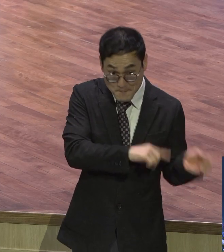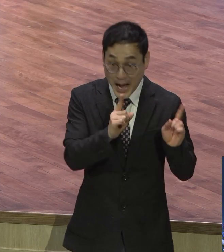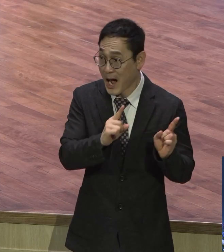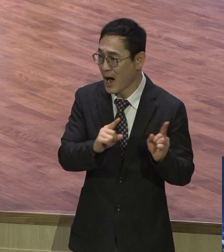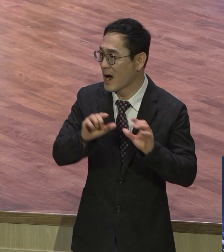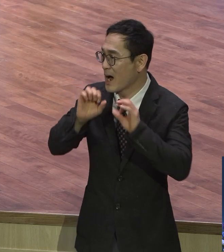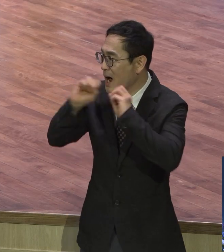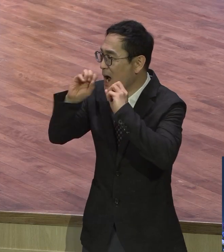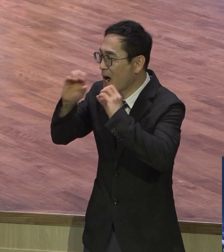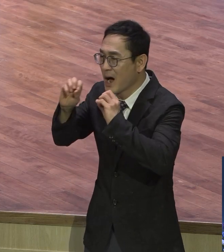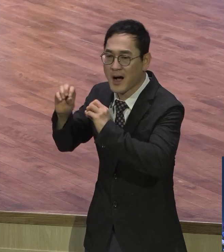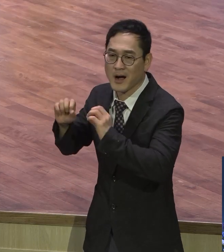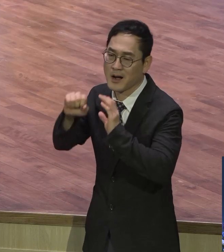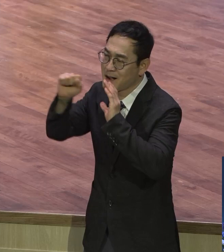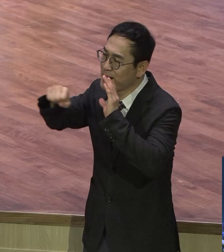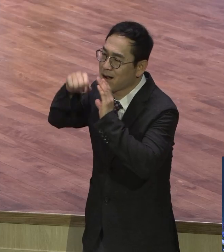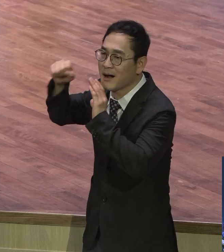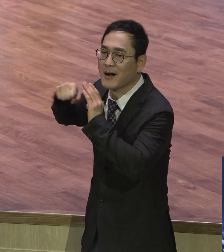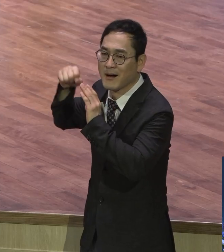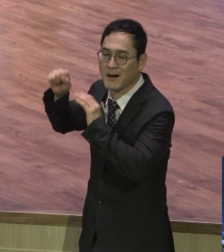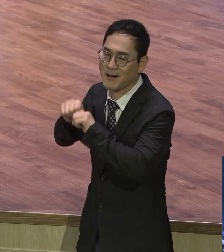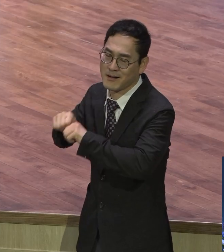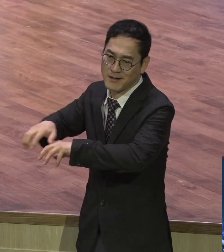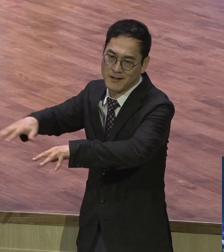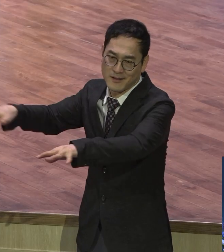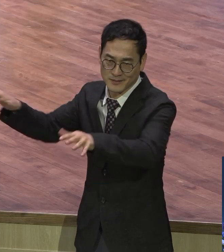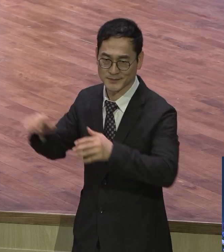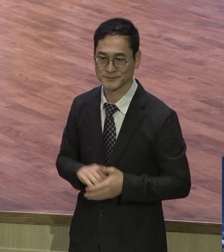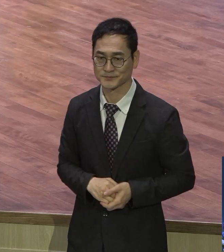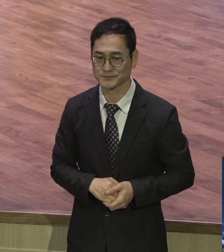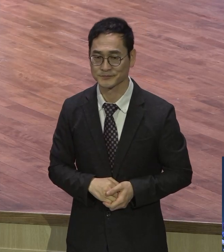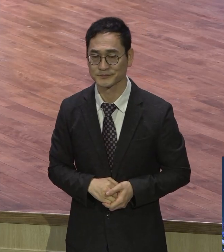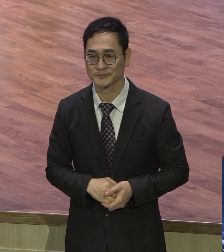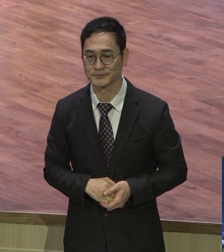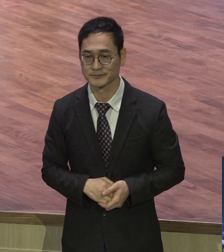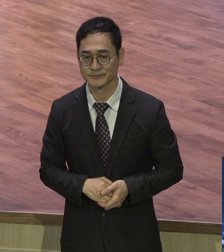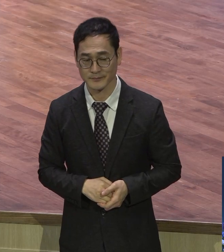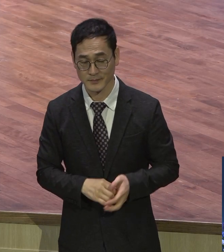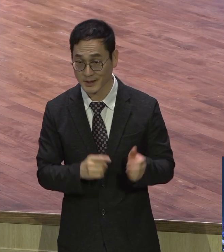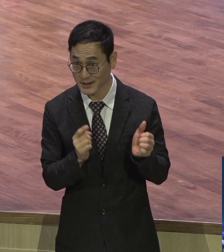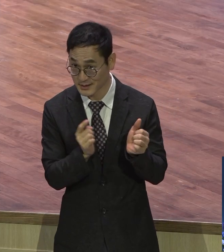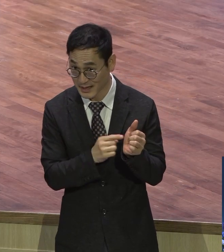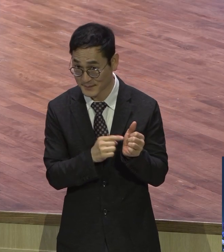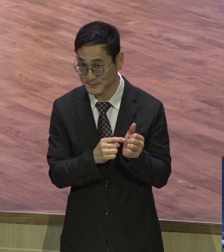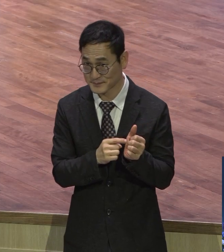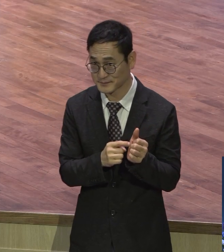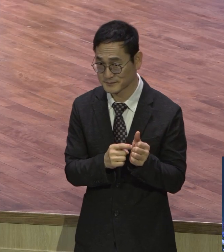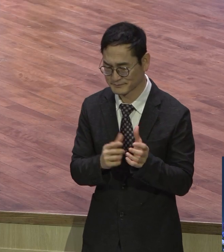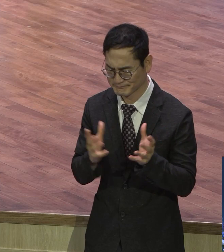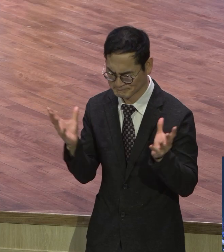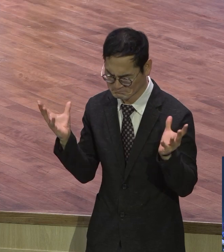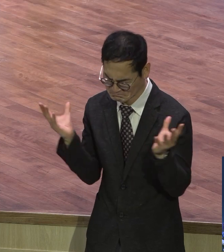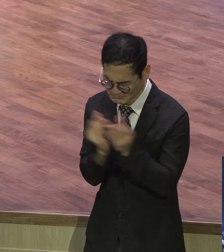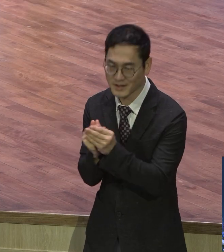그 회당장 야이로의 온전한 믿음. 온전한 믿음은 뭐예요?